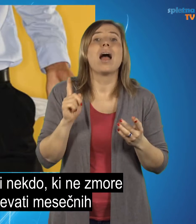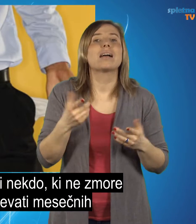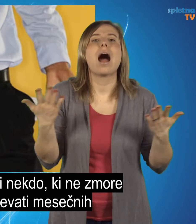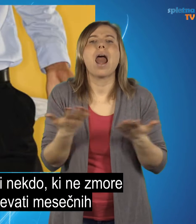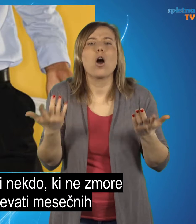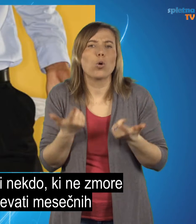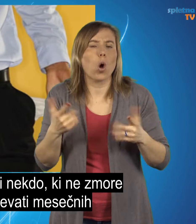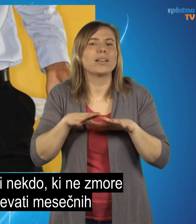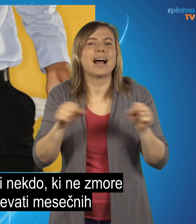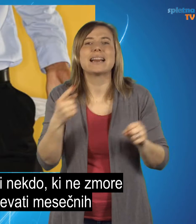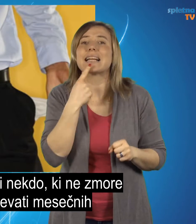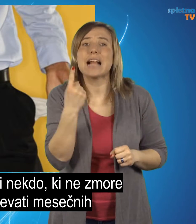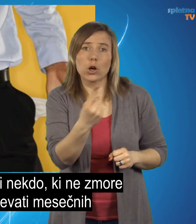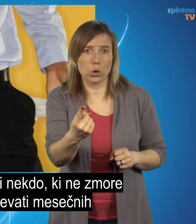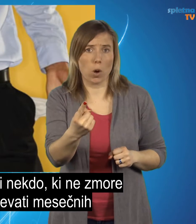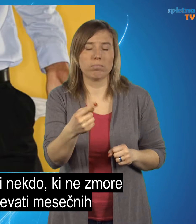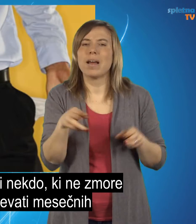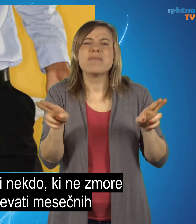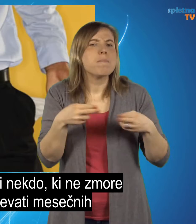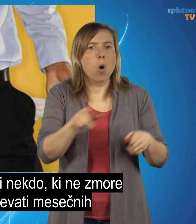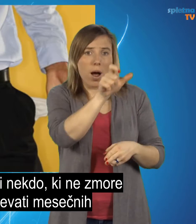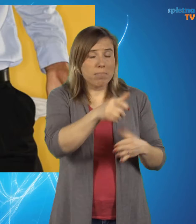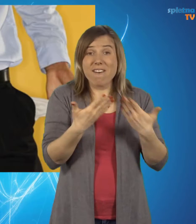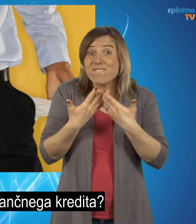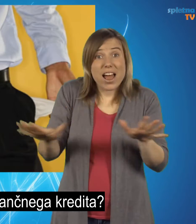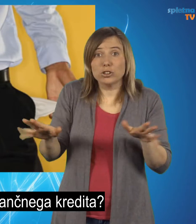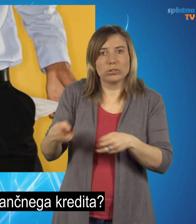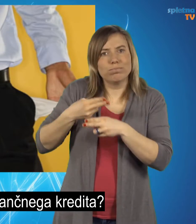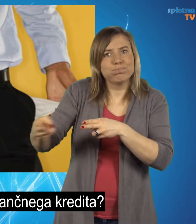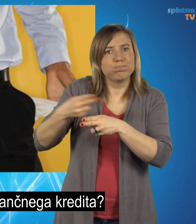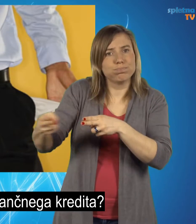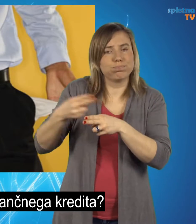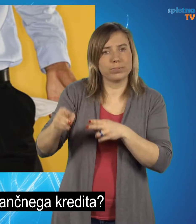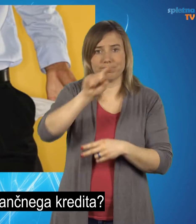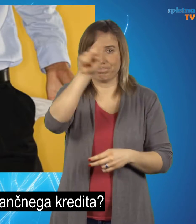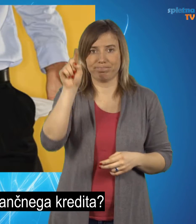In kaj lahko stori nekdo, ki ne zmore več odplačevati mesečnih obveznosti bančnega kredita?